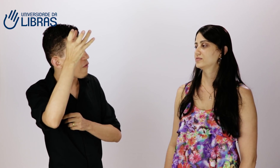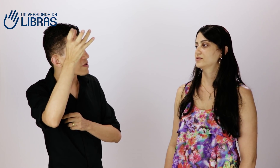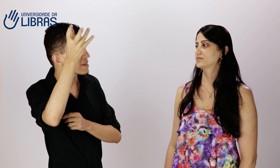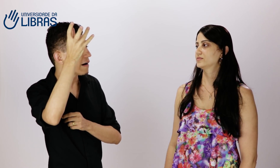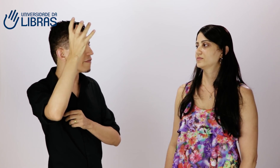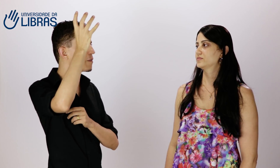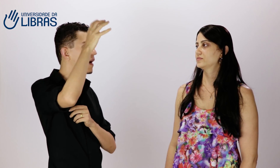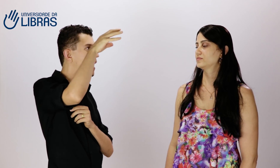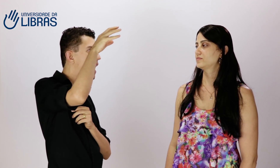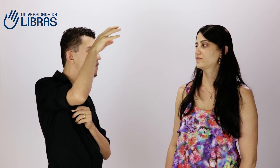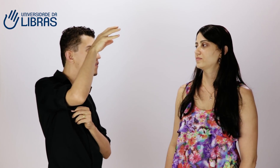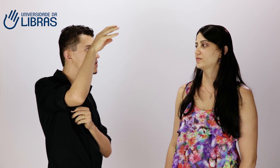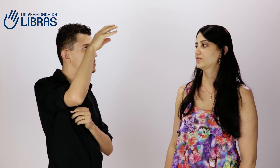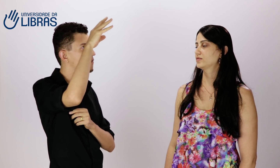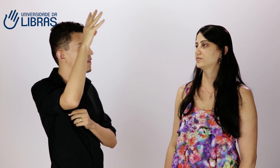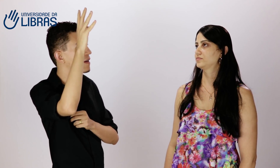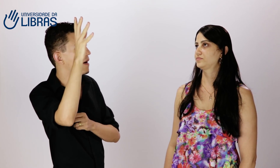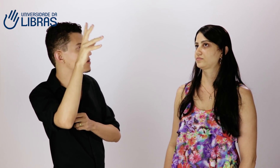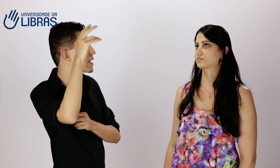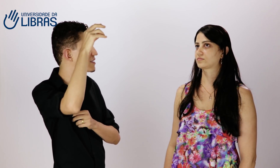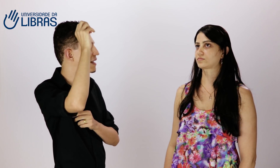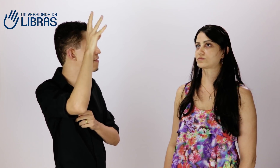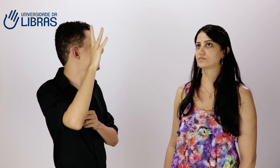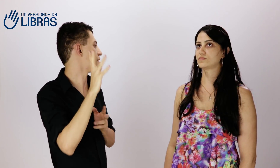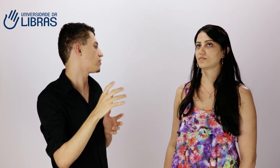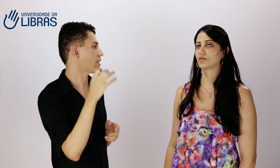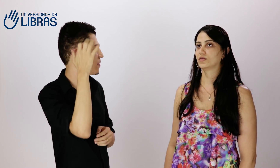você estava vendo palavras, você estava vendo imagens? O que você estava vendo na sua cabeça?